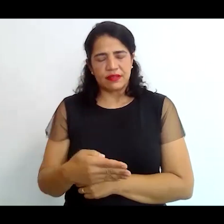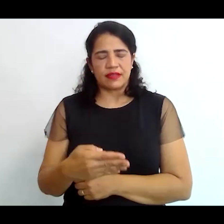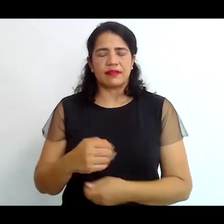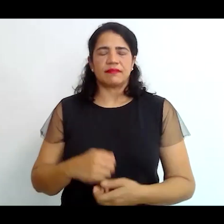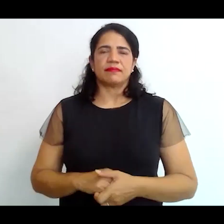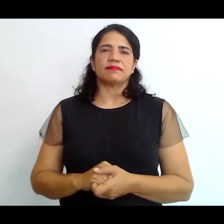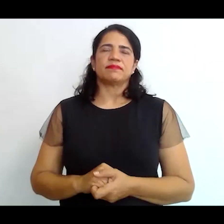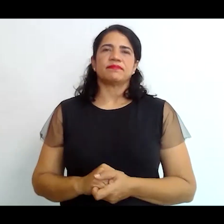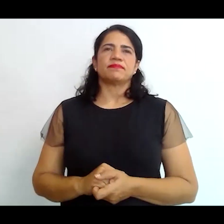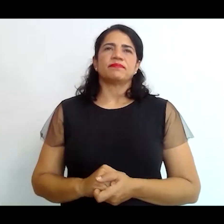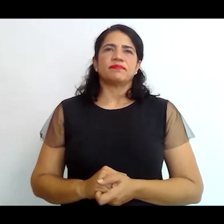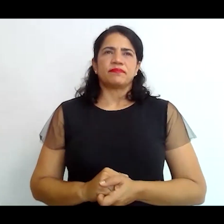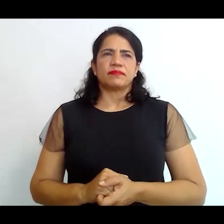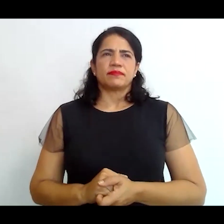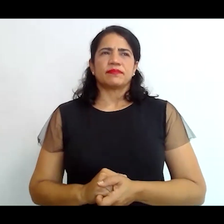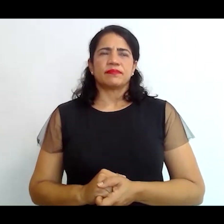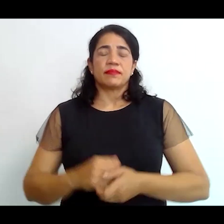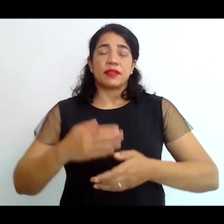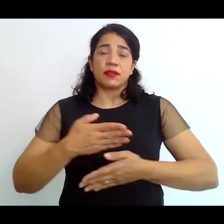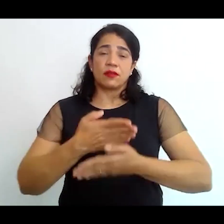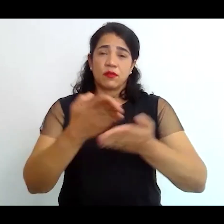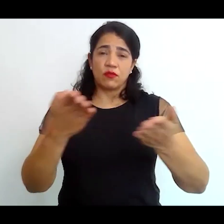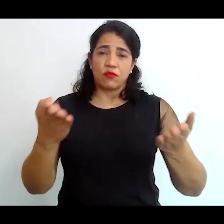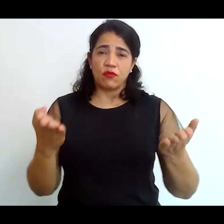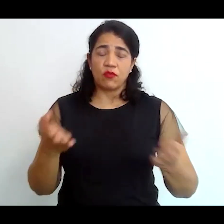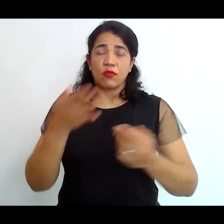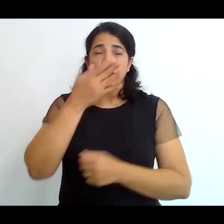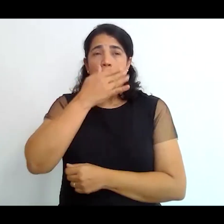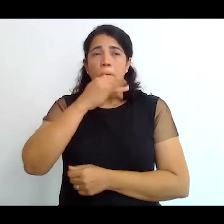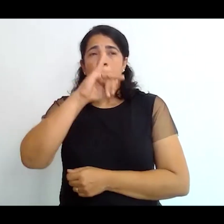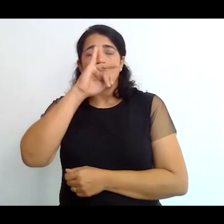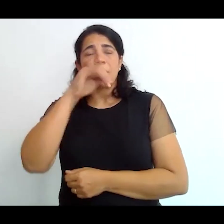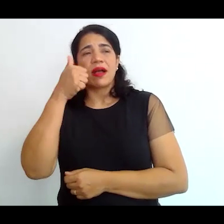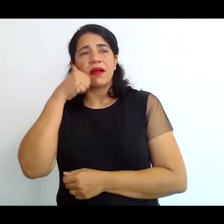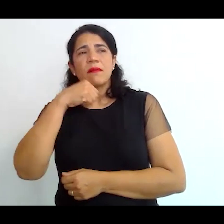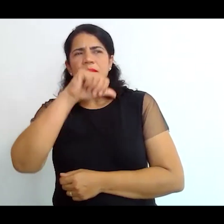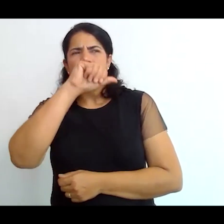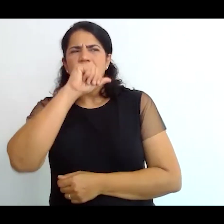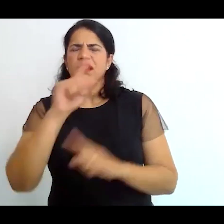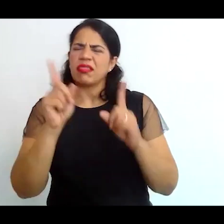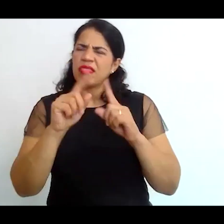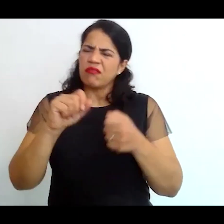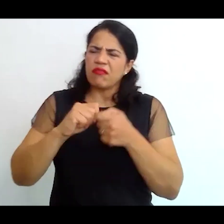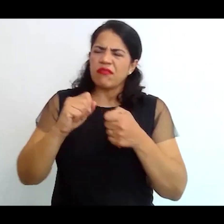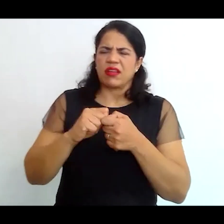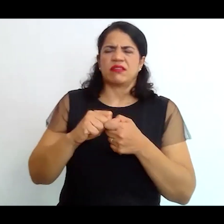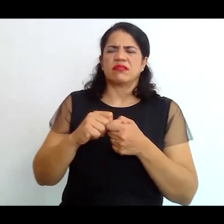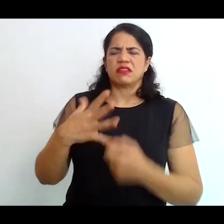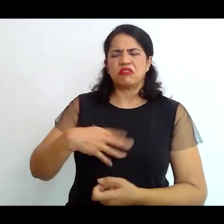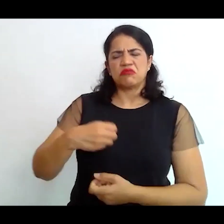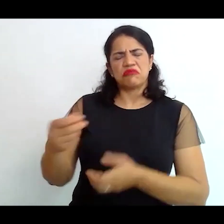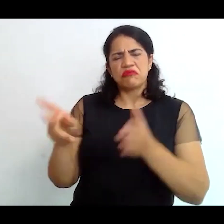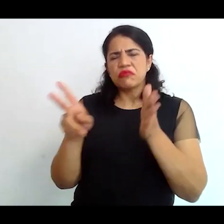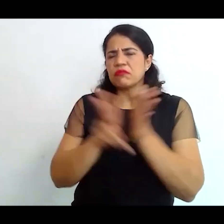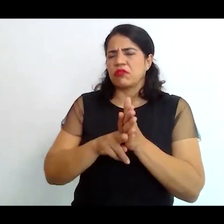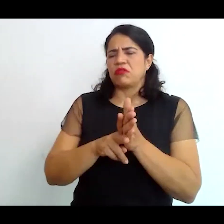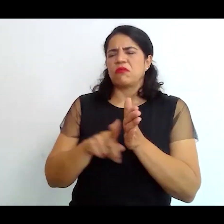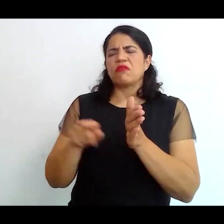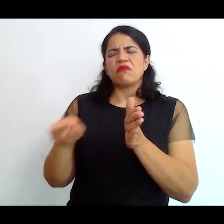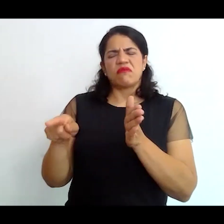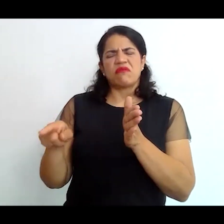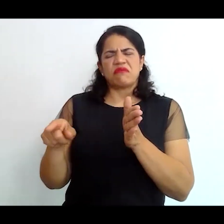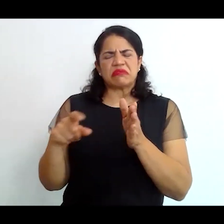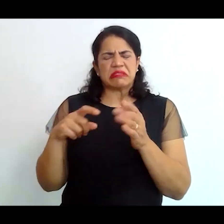E vós, os pais, não provoqueis os vossos filhos a ira, mas criai-os na disciplina e na admoestação do